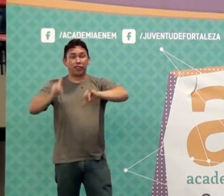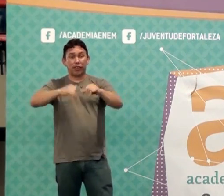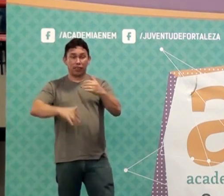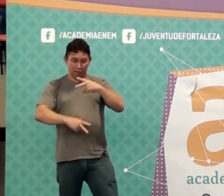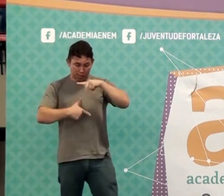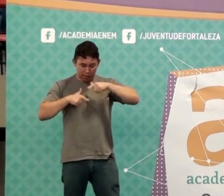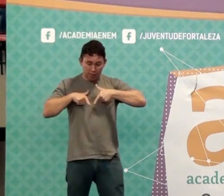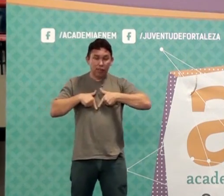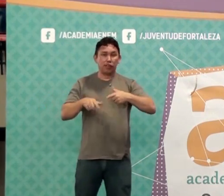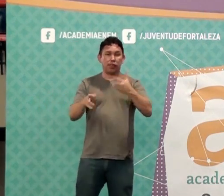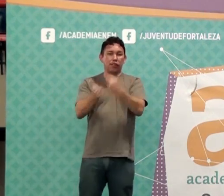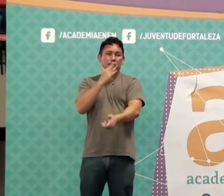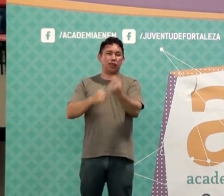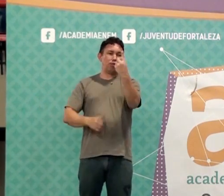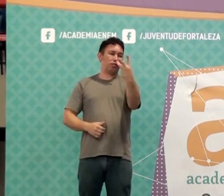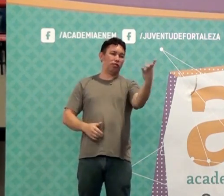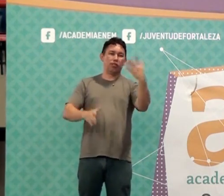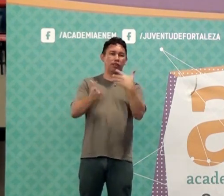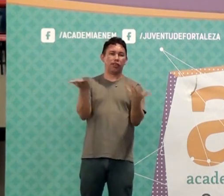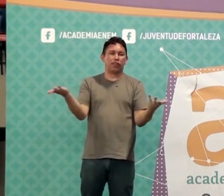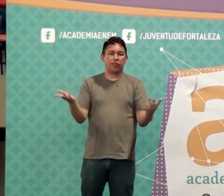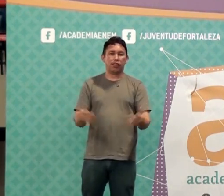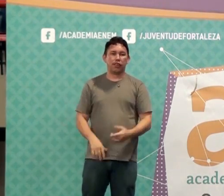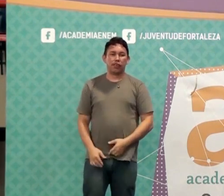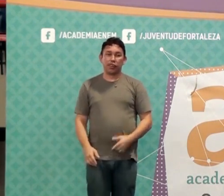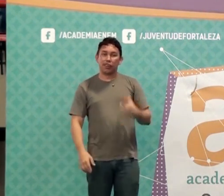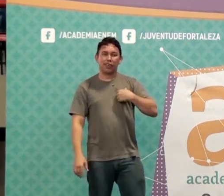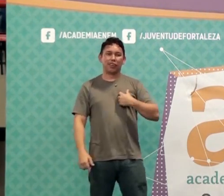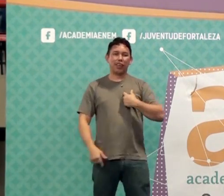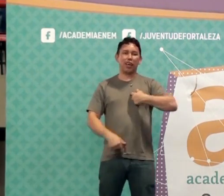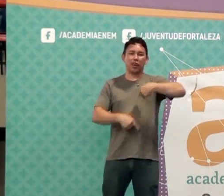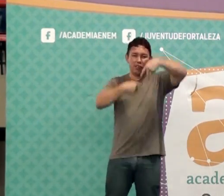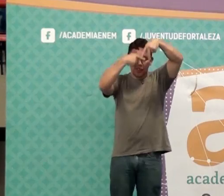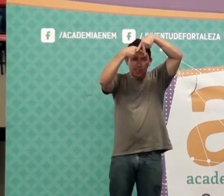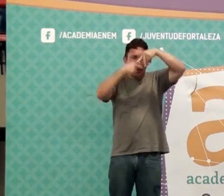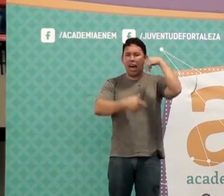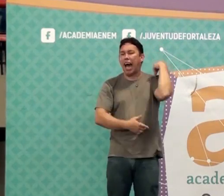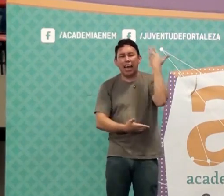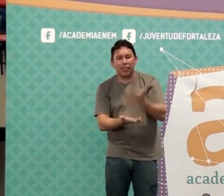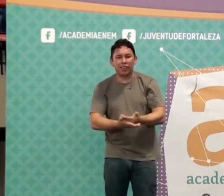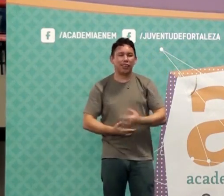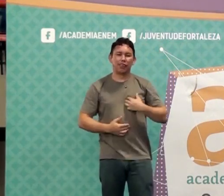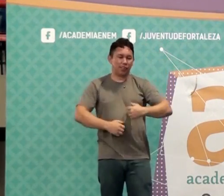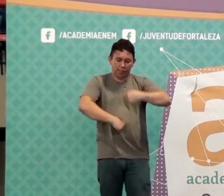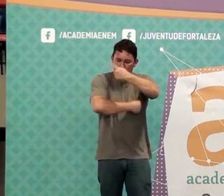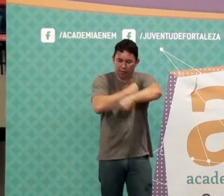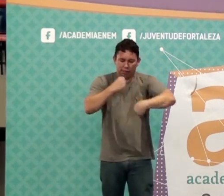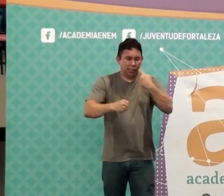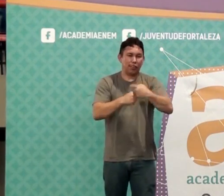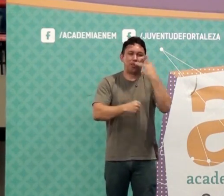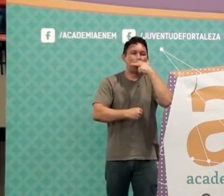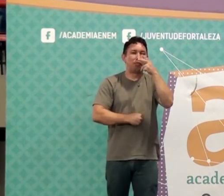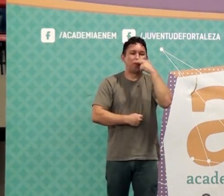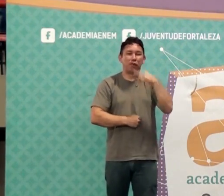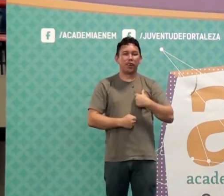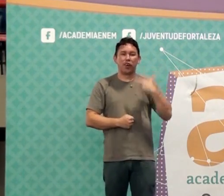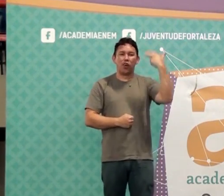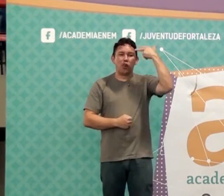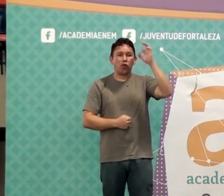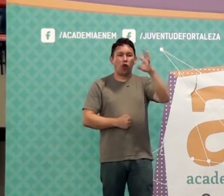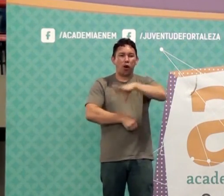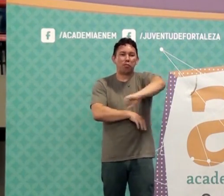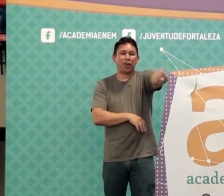está até os dias de hoje com uma reada de bomba. Bastou uma reada de anabolizante, ele está aí com um escudo. O Homem de Ferro, quantos